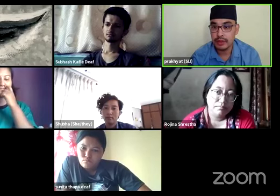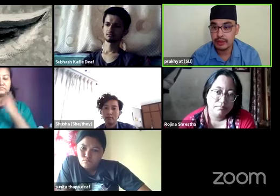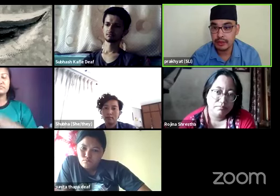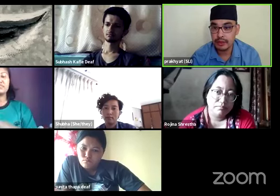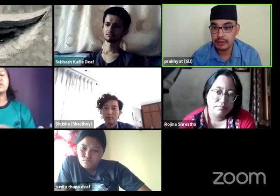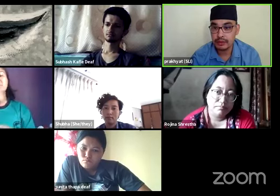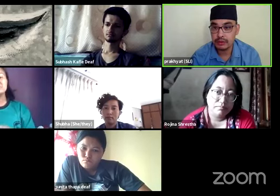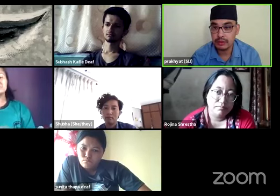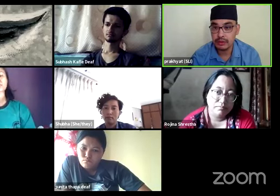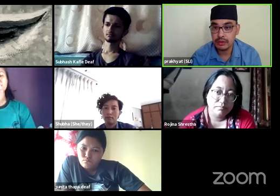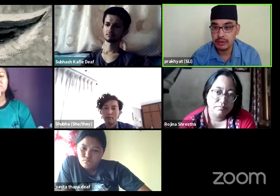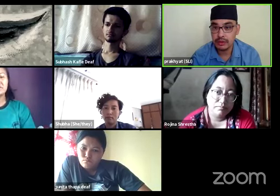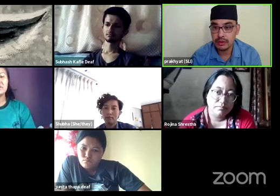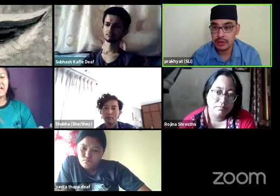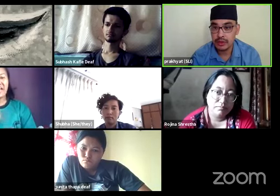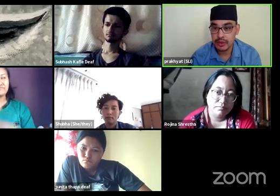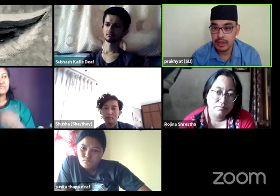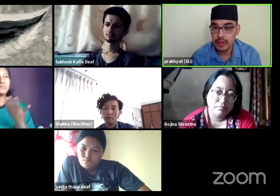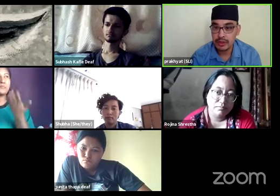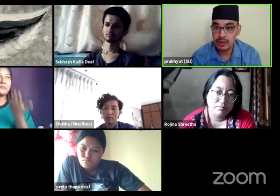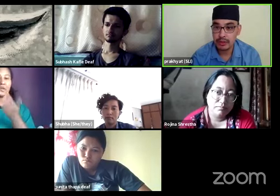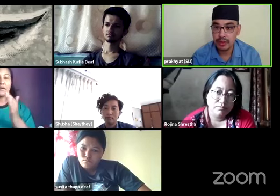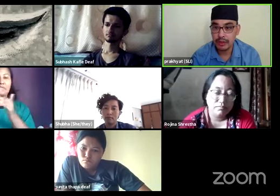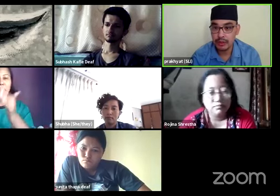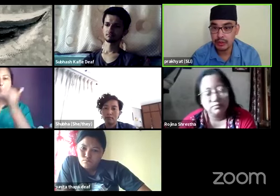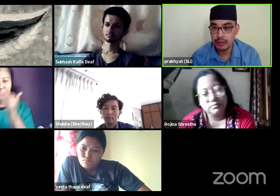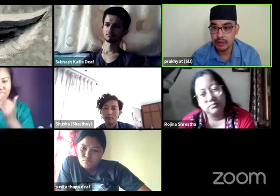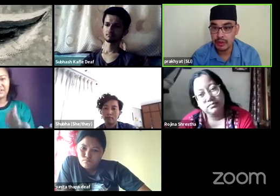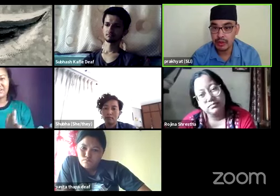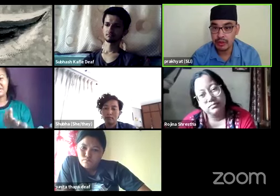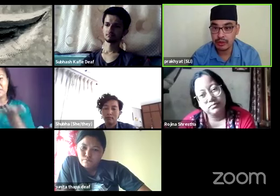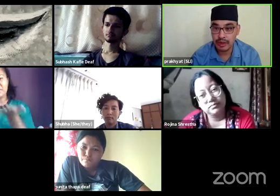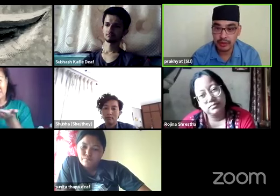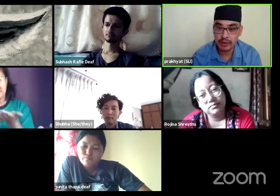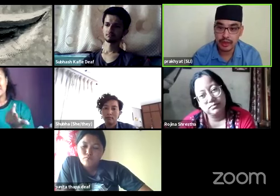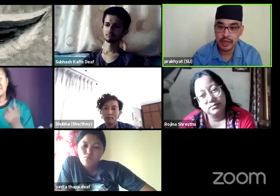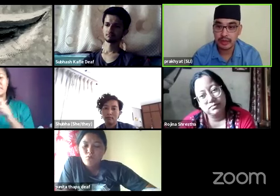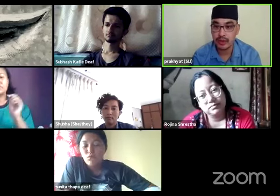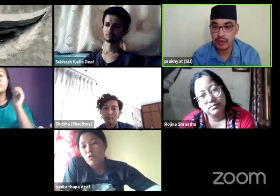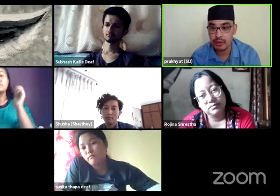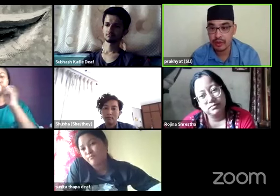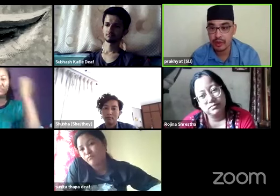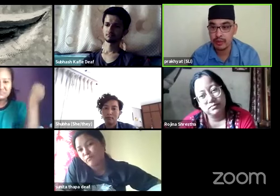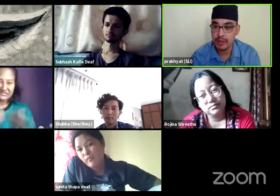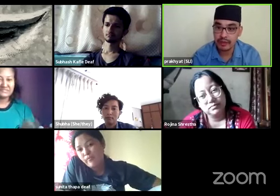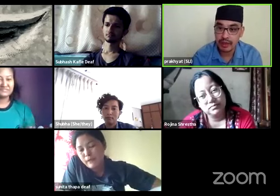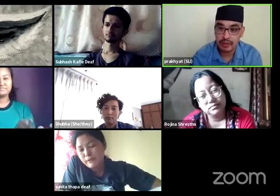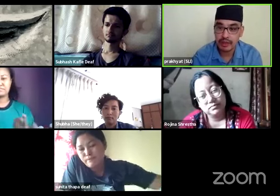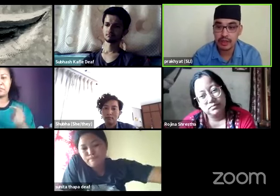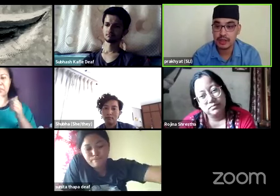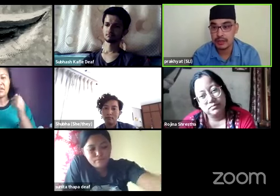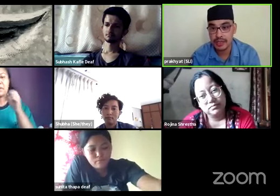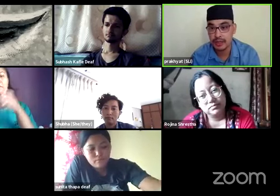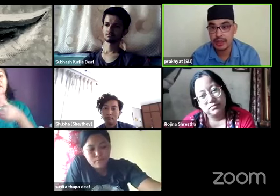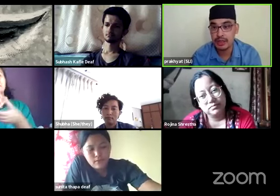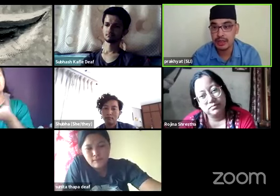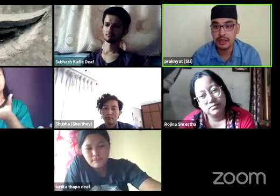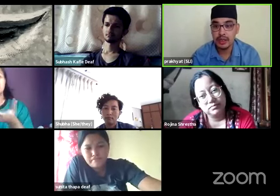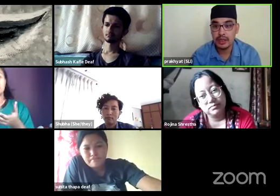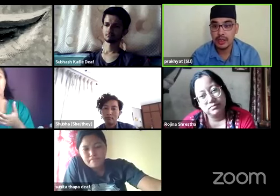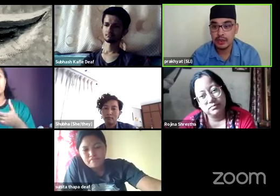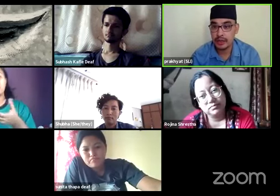अब धेरै कुराहरू त छैन, अब जस अब हाम्रो मेरो अब कामको तरिकाले, मेरो अनुभवले अब परिवारबाट,